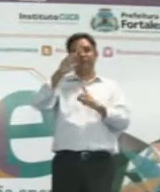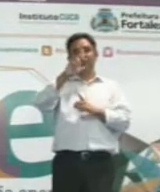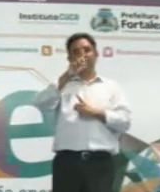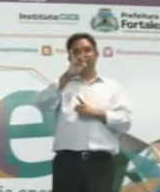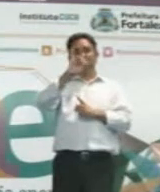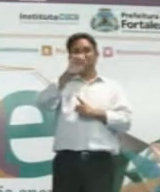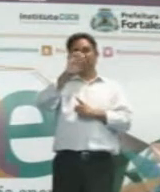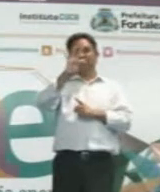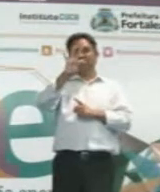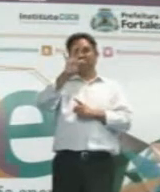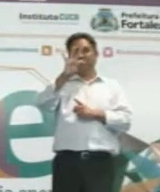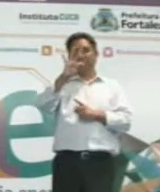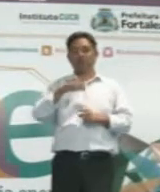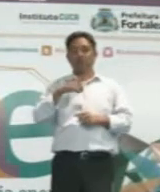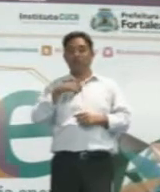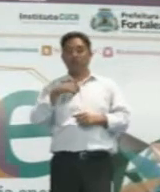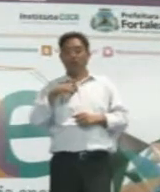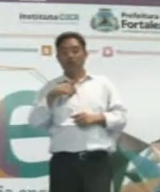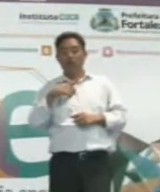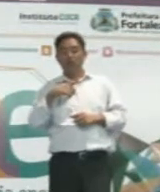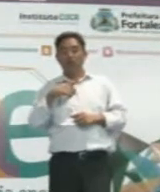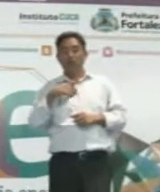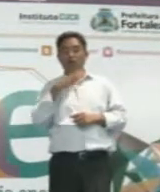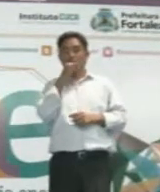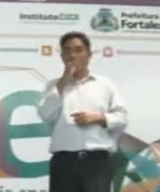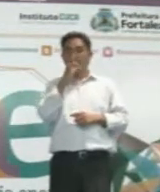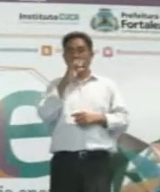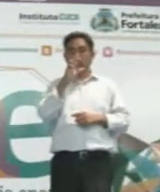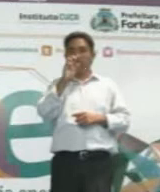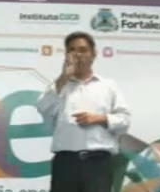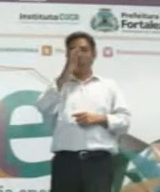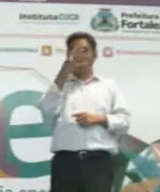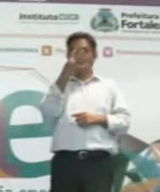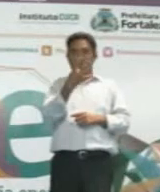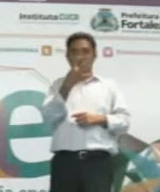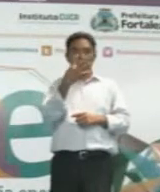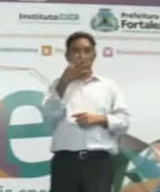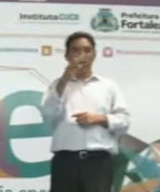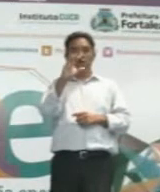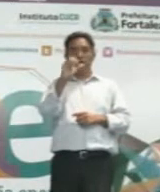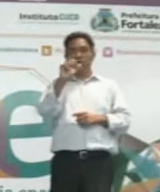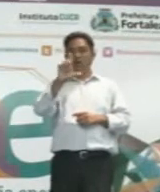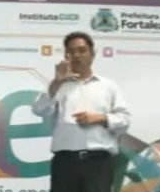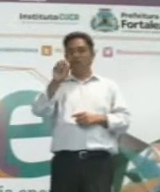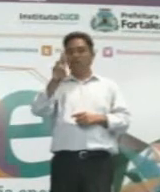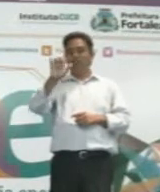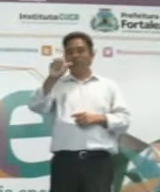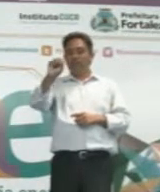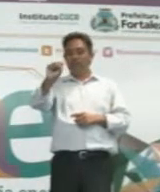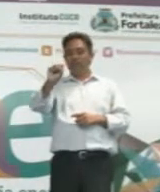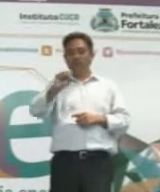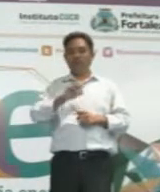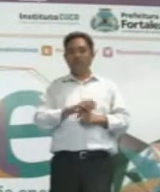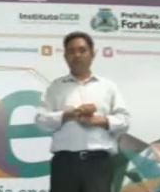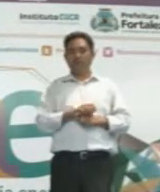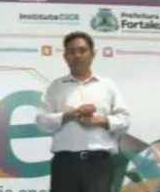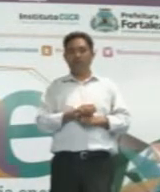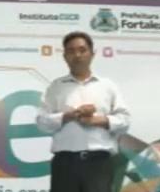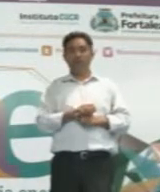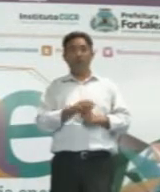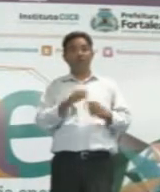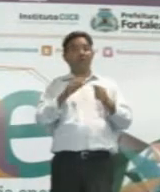diet, tem valor energético que corresponde a 4 calorias por grama. É